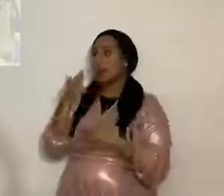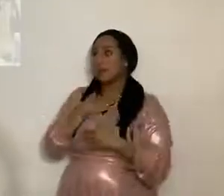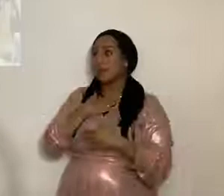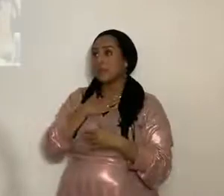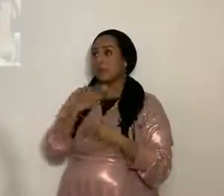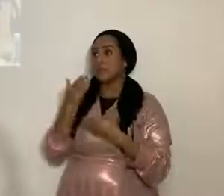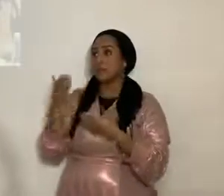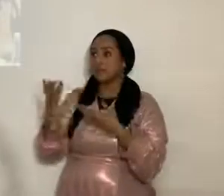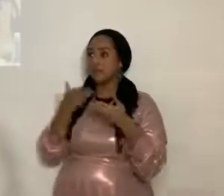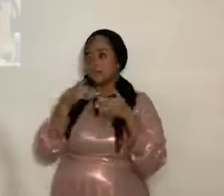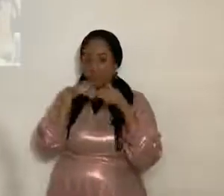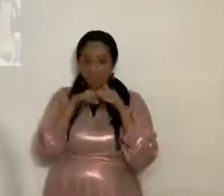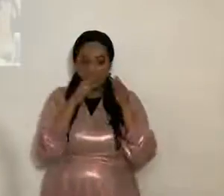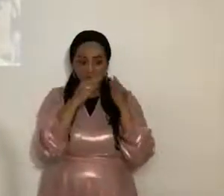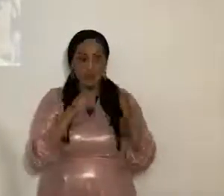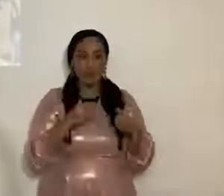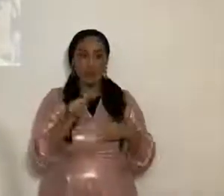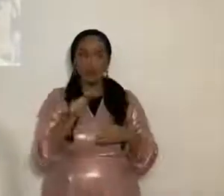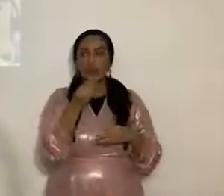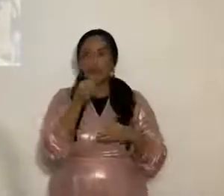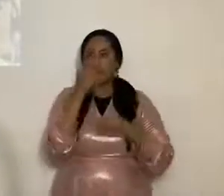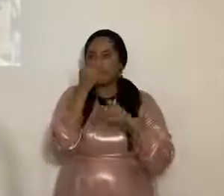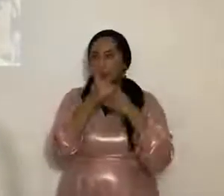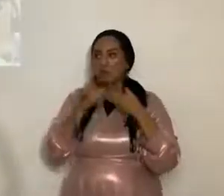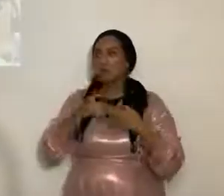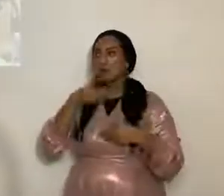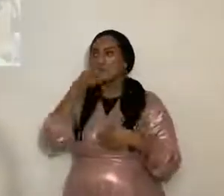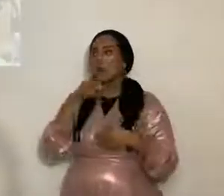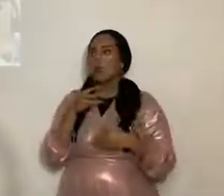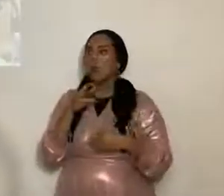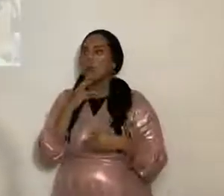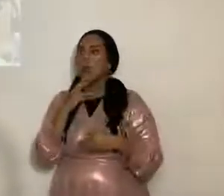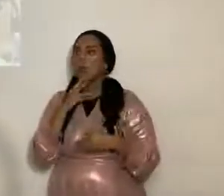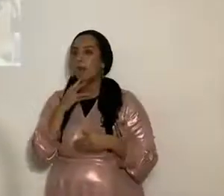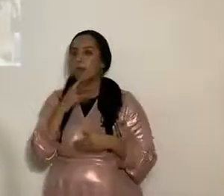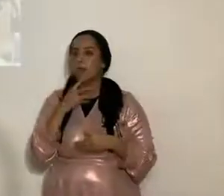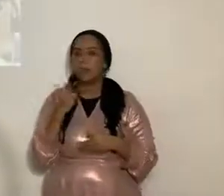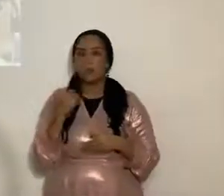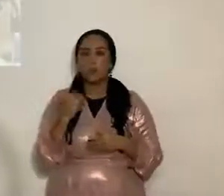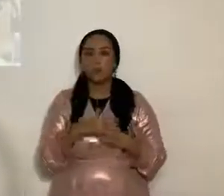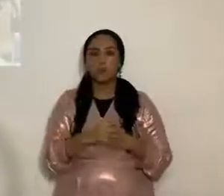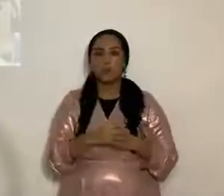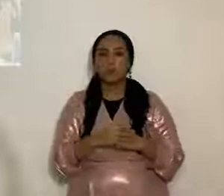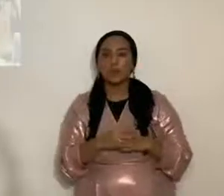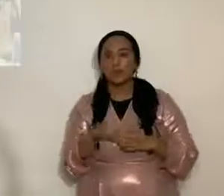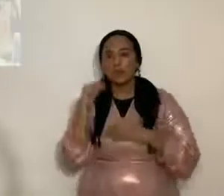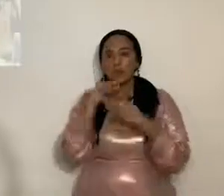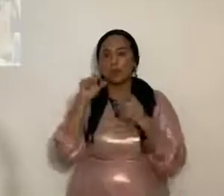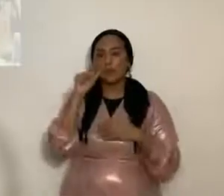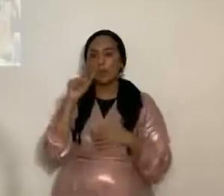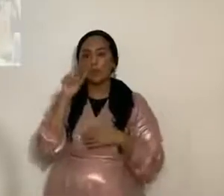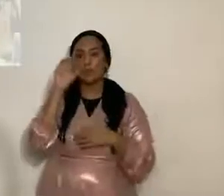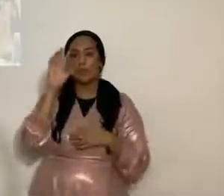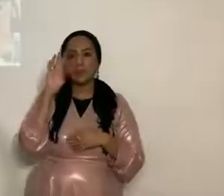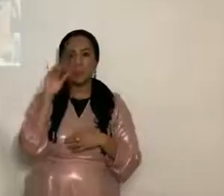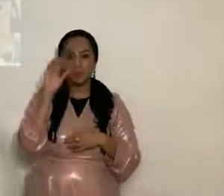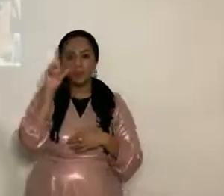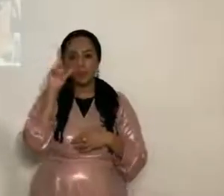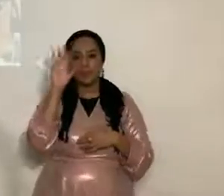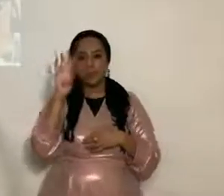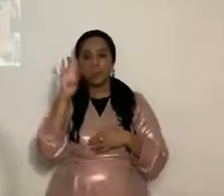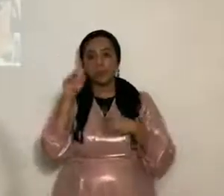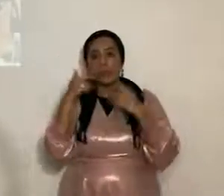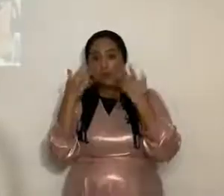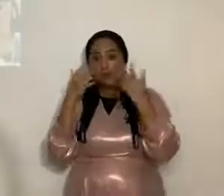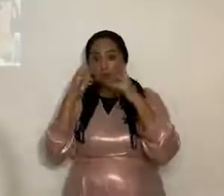tráele contigo a tu casa para que coma pan y beba agua. Qué terrible. Versos 23 y 24. Cuando